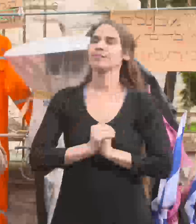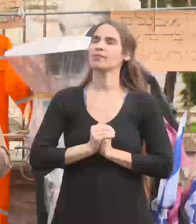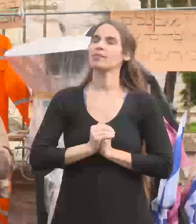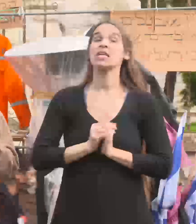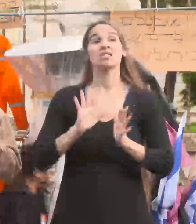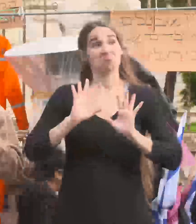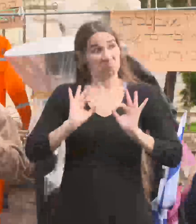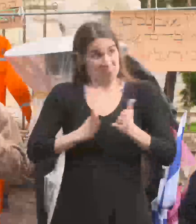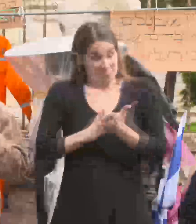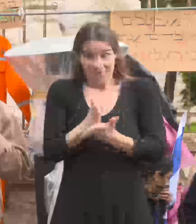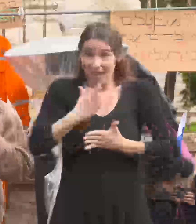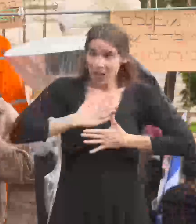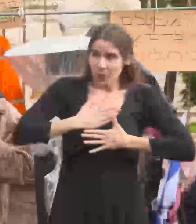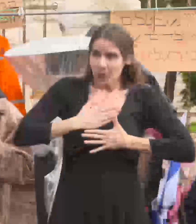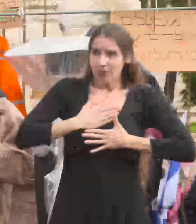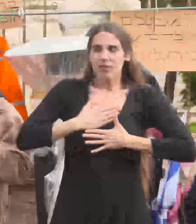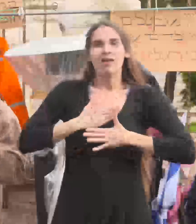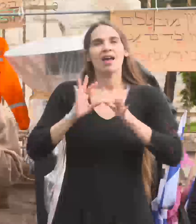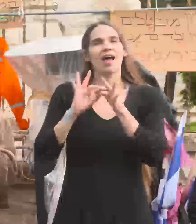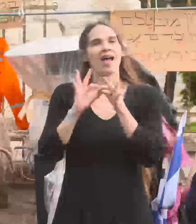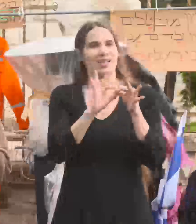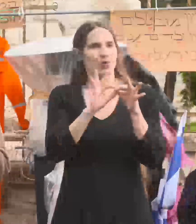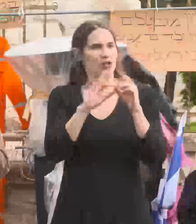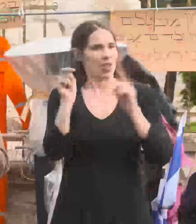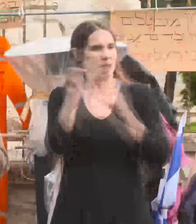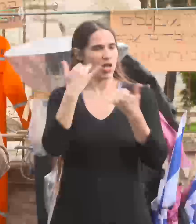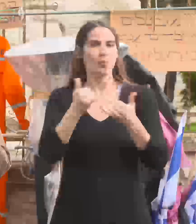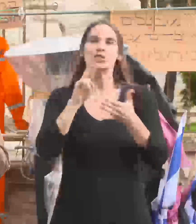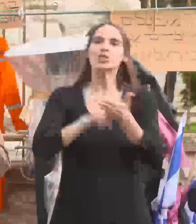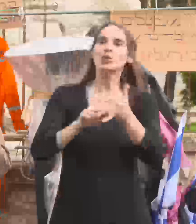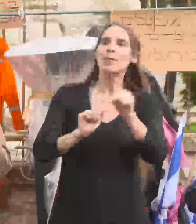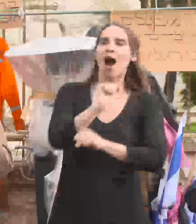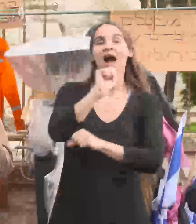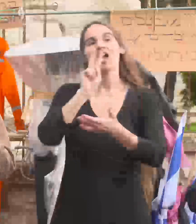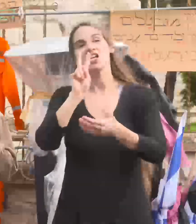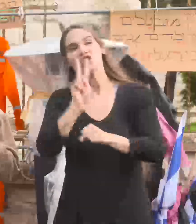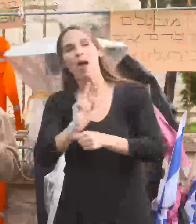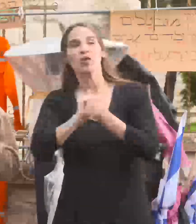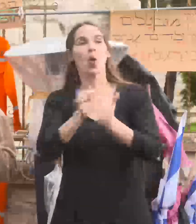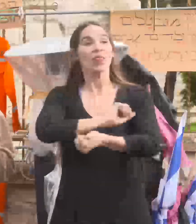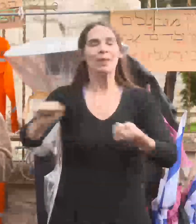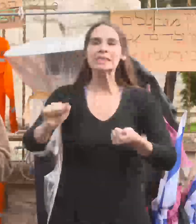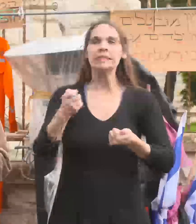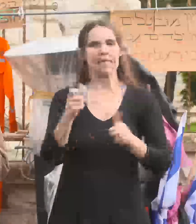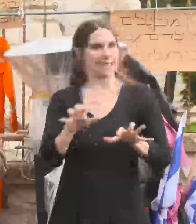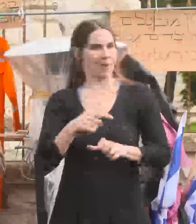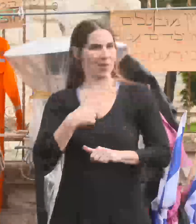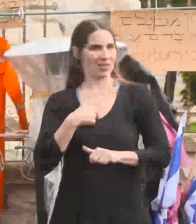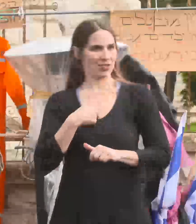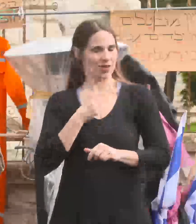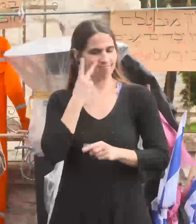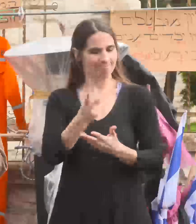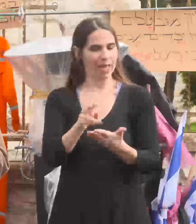אם להיות כנה, ניסוח הנושא של היום, זכות המחאה, נשמרת או נרמסת, קצת עצבן אותי כשניגשתי